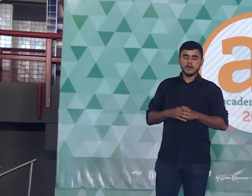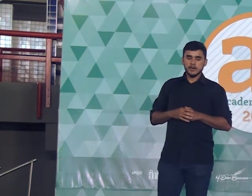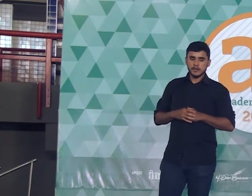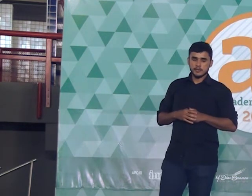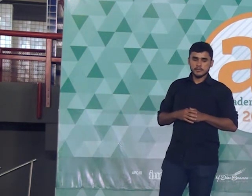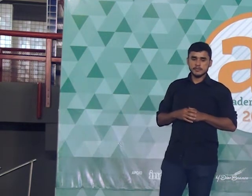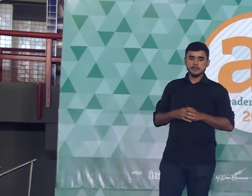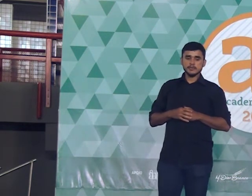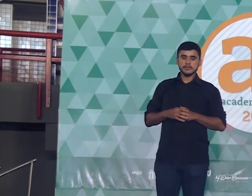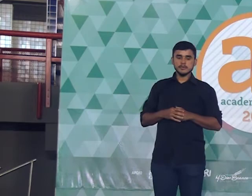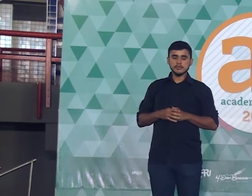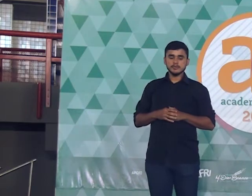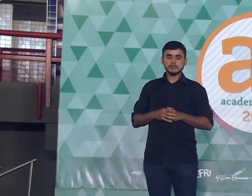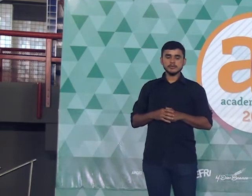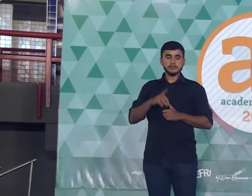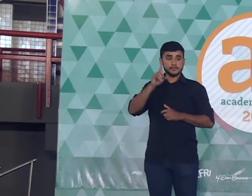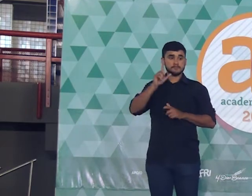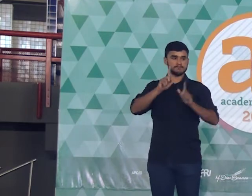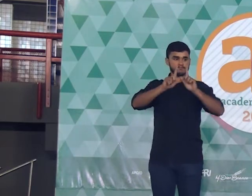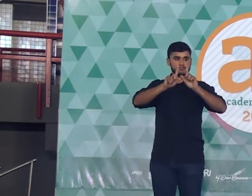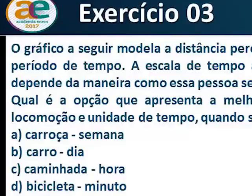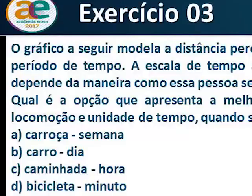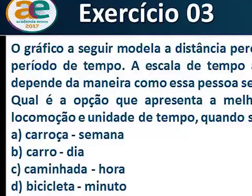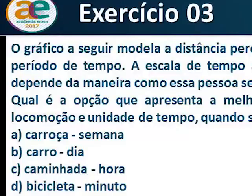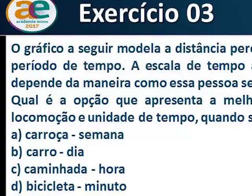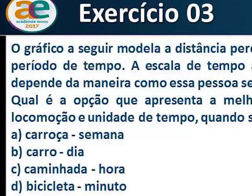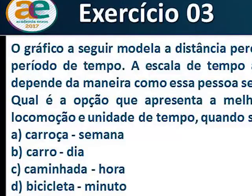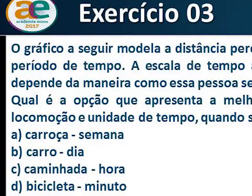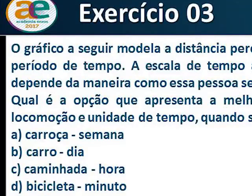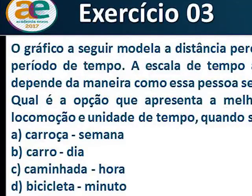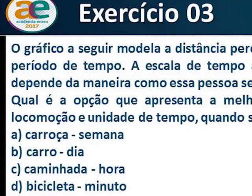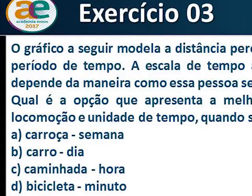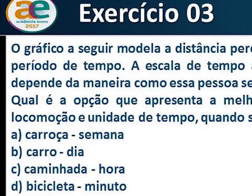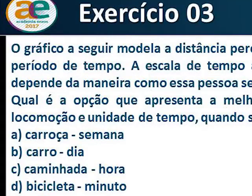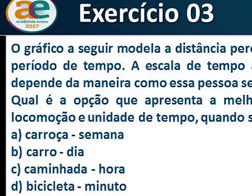A questão diz o seguinte: o gráfico a seguir, ele